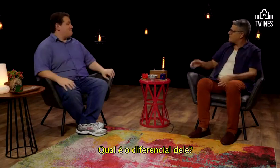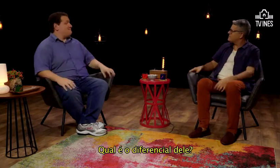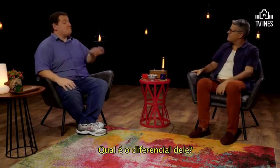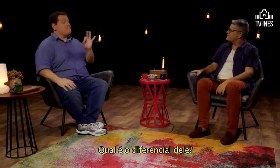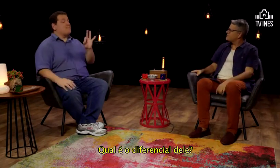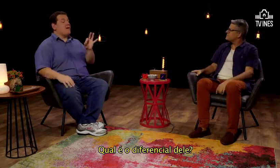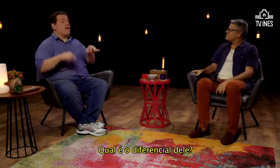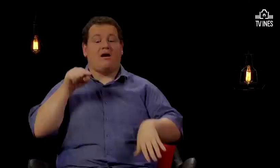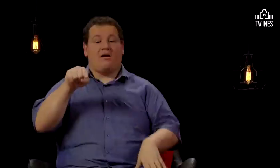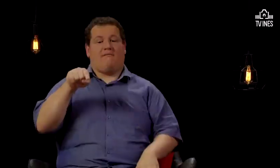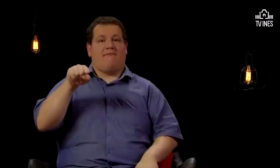diferencial dele?